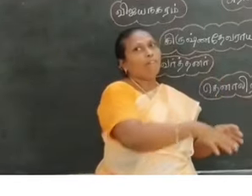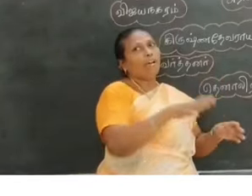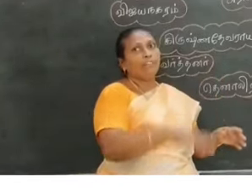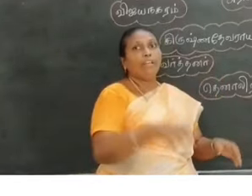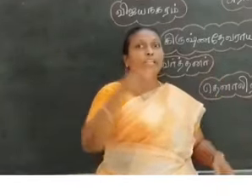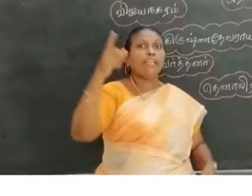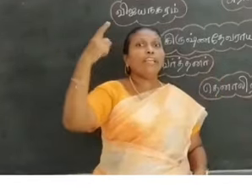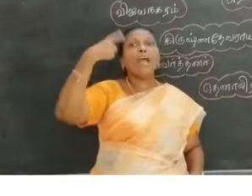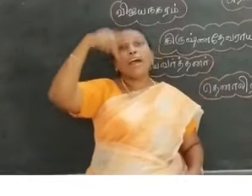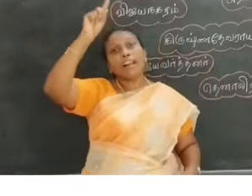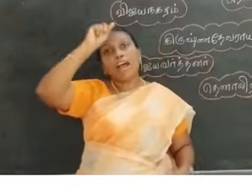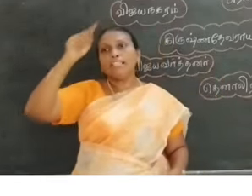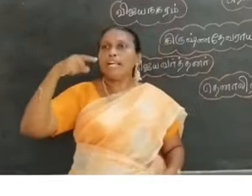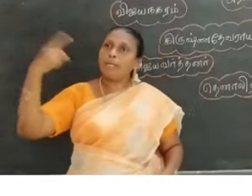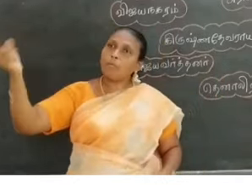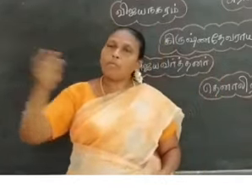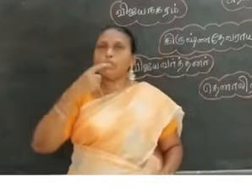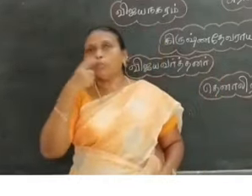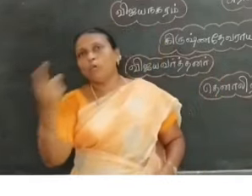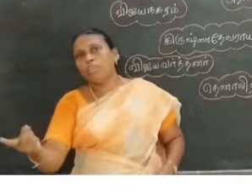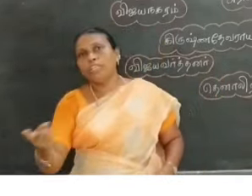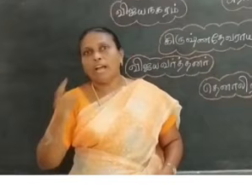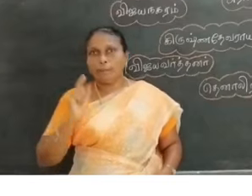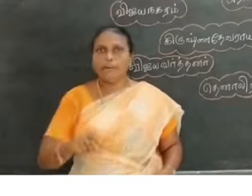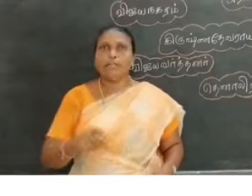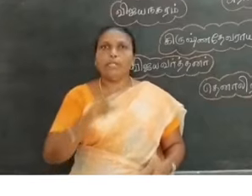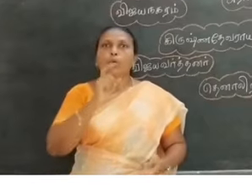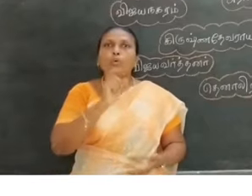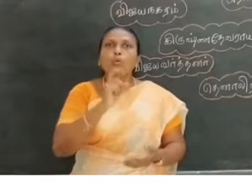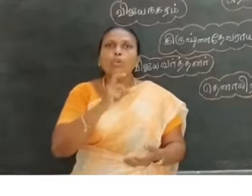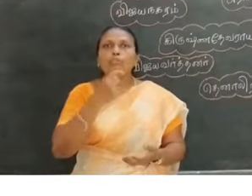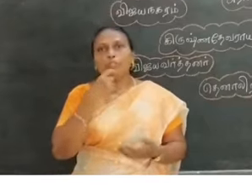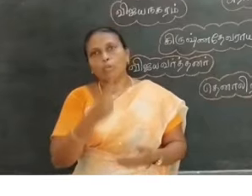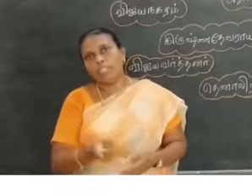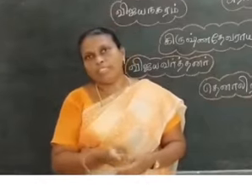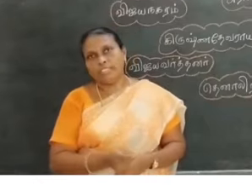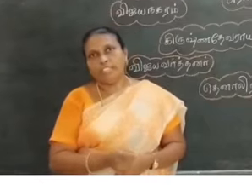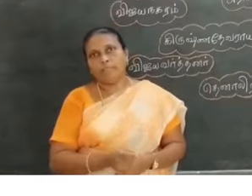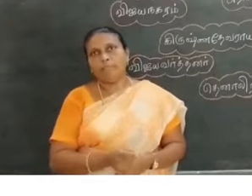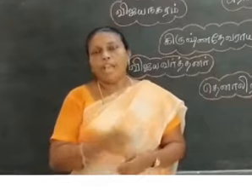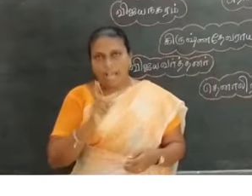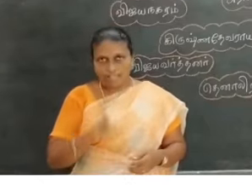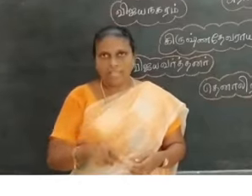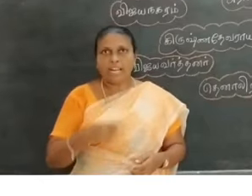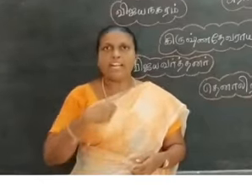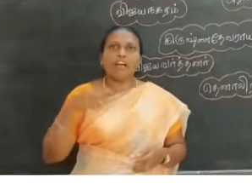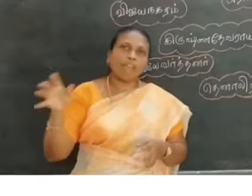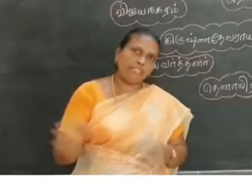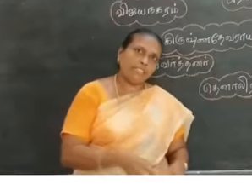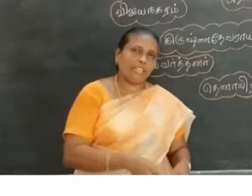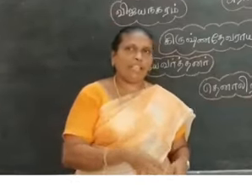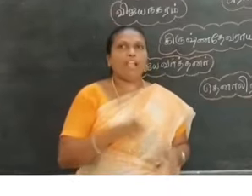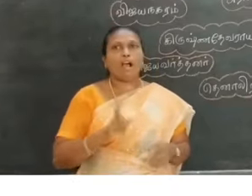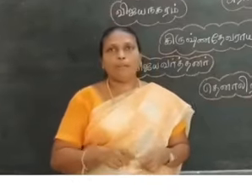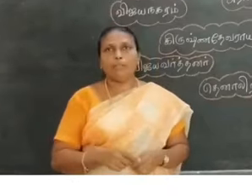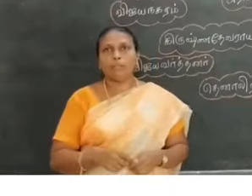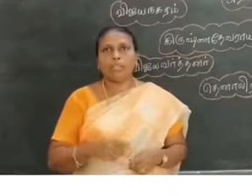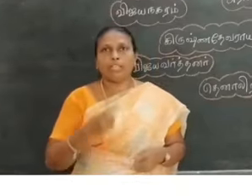நான் வருவேன்னு ராஜாட்ட போய் சொல்லு அப்படின்னு குருவி சொல்லிடுச்சு, அதனால நான் வந்துட்டேன் அப்படின்னு